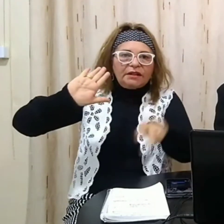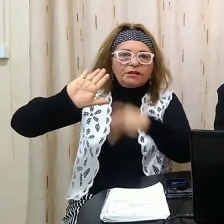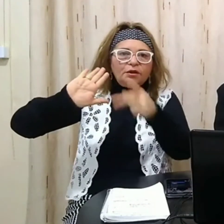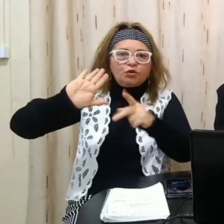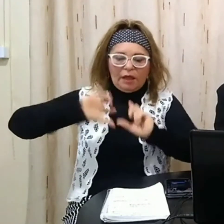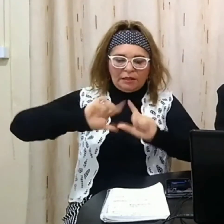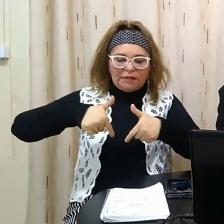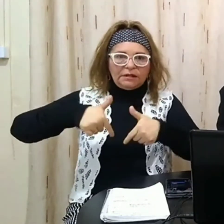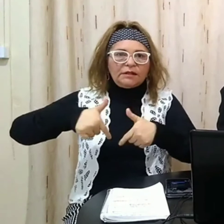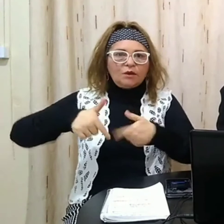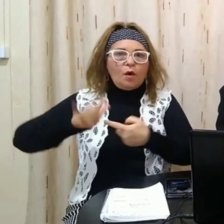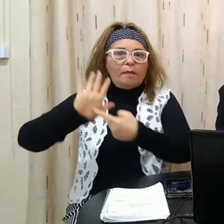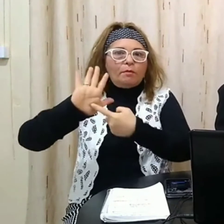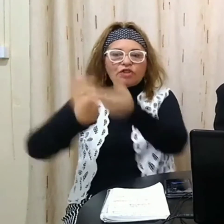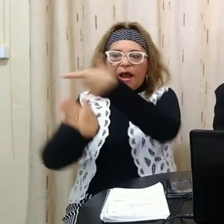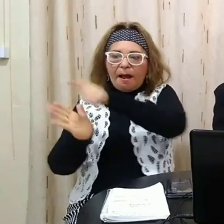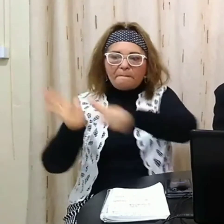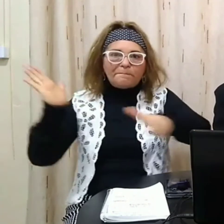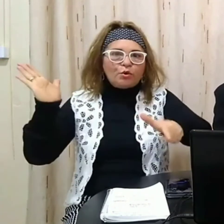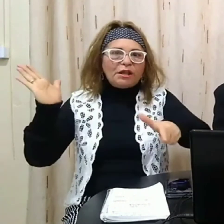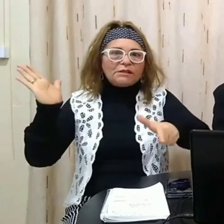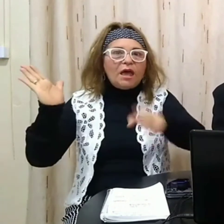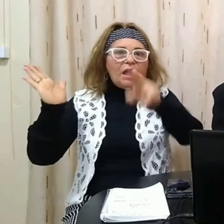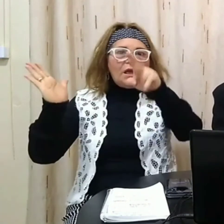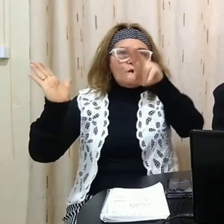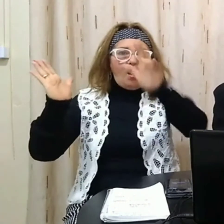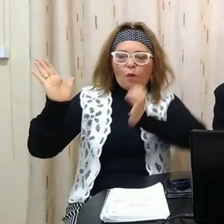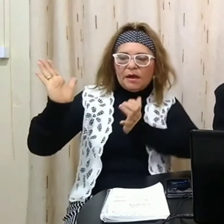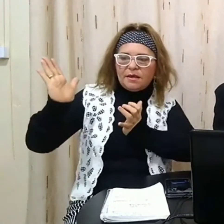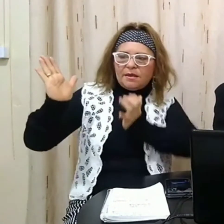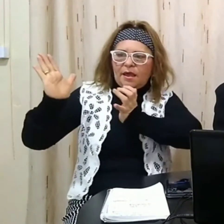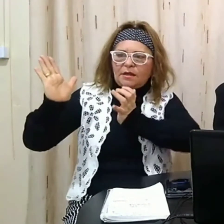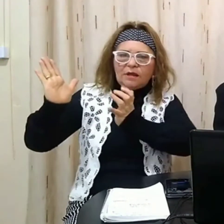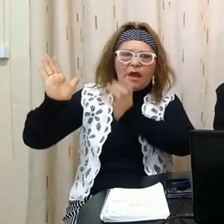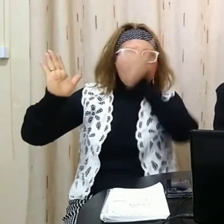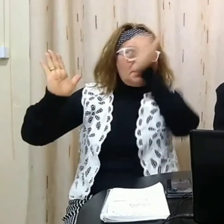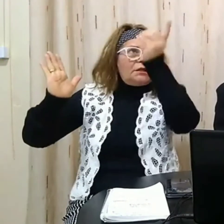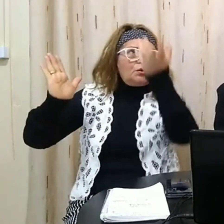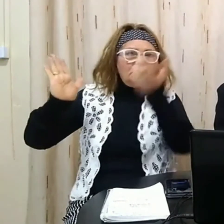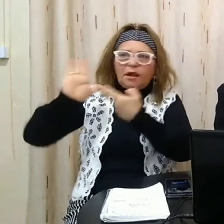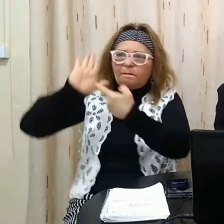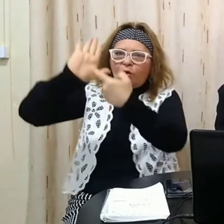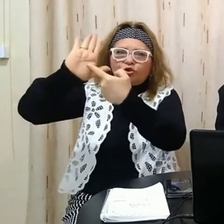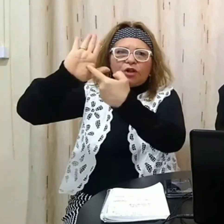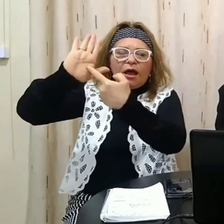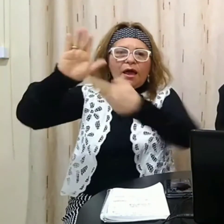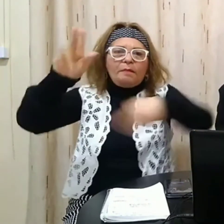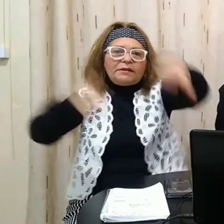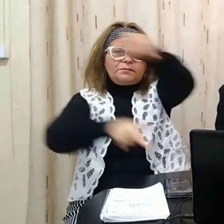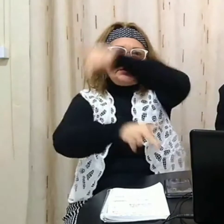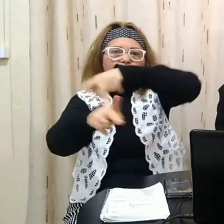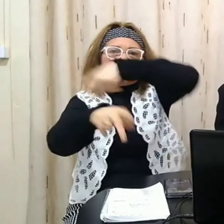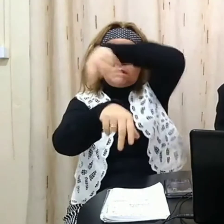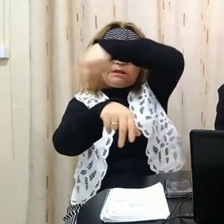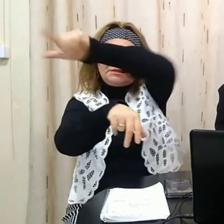pureza. Israel seria como um tesouro móvel que ia ser mostrado por todas as nações.